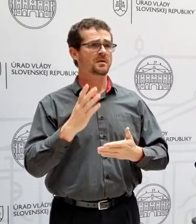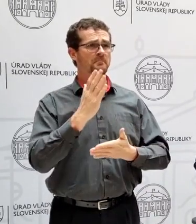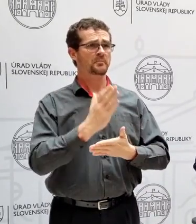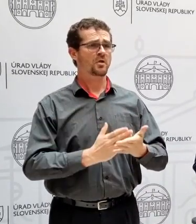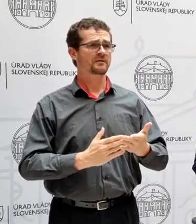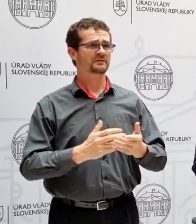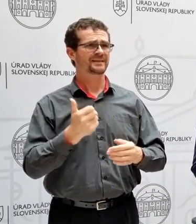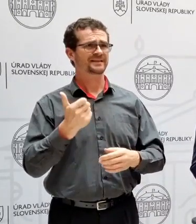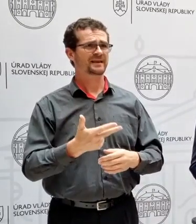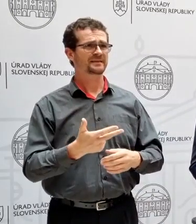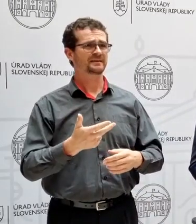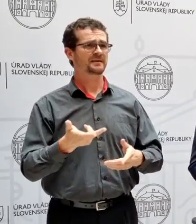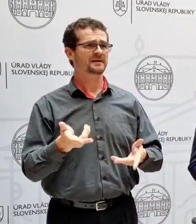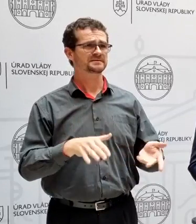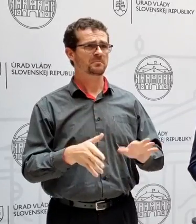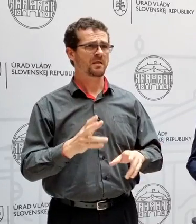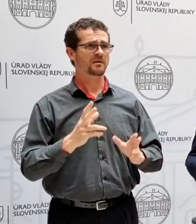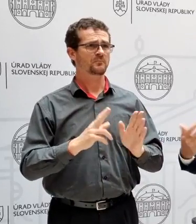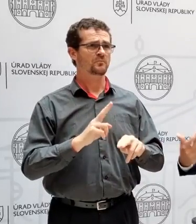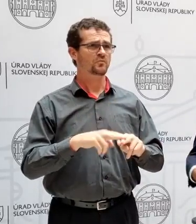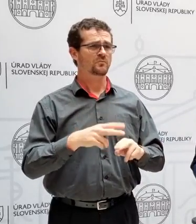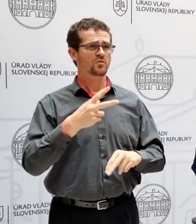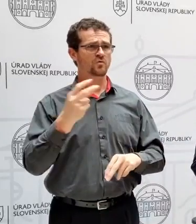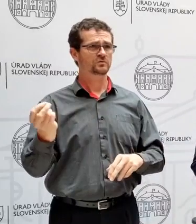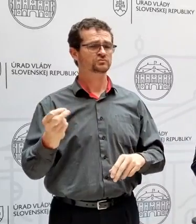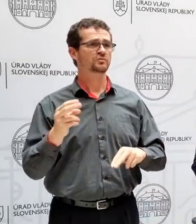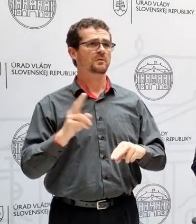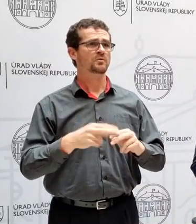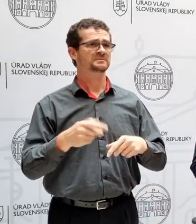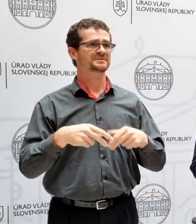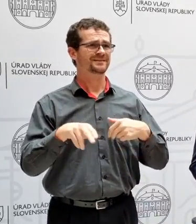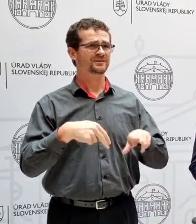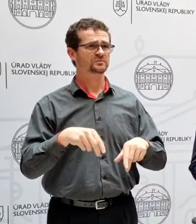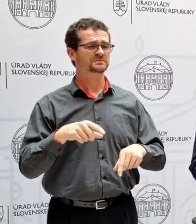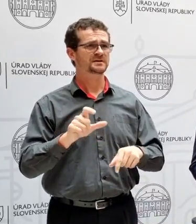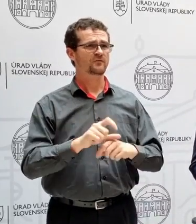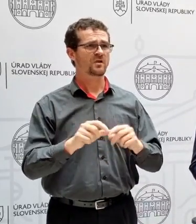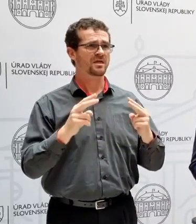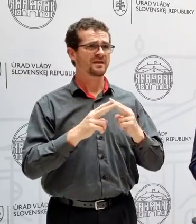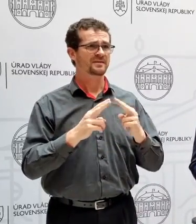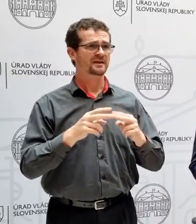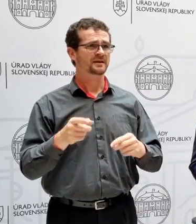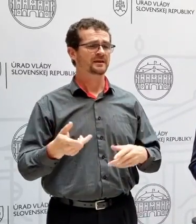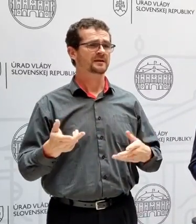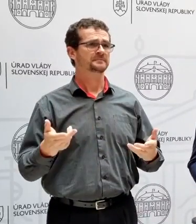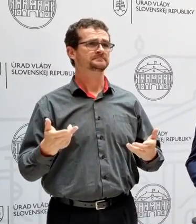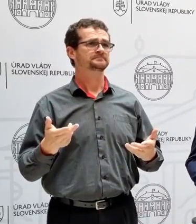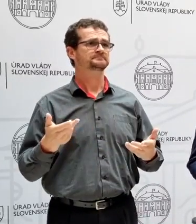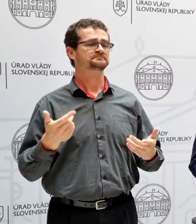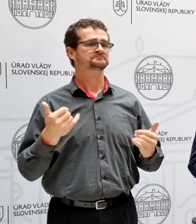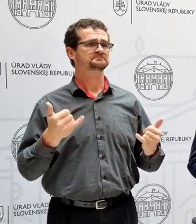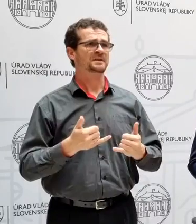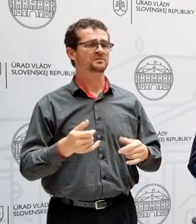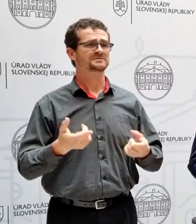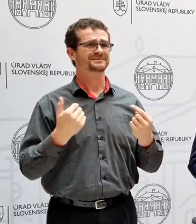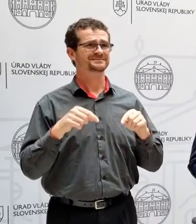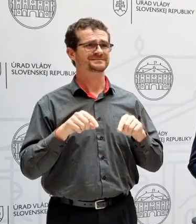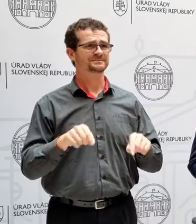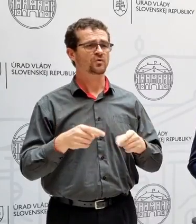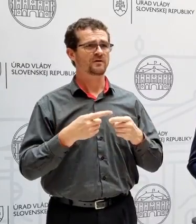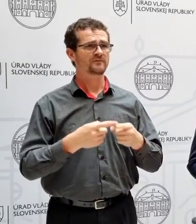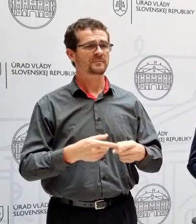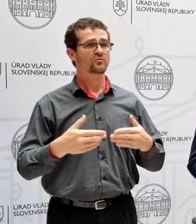polovičke alebo v tretine prvej zbavil a potom odišiel. Potom prebiehala stále debata ohľade energií. A naozaj z toho vyplýva iba to,